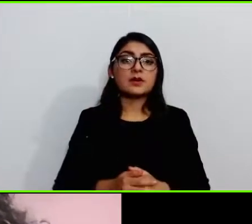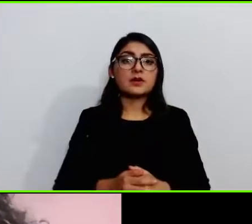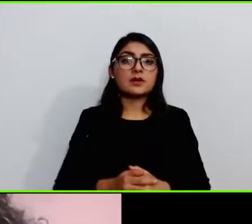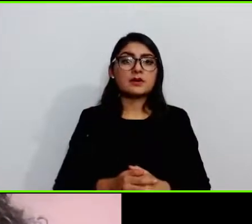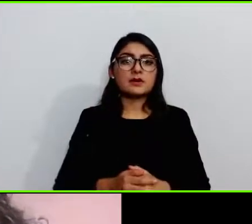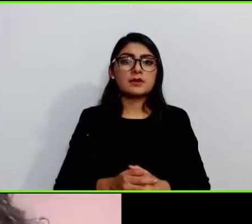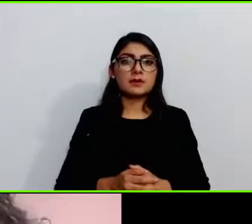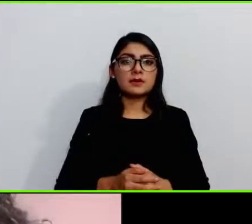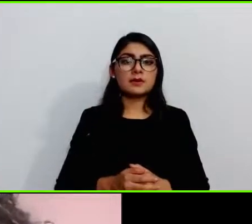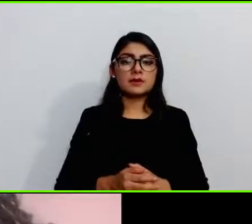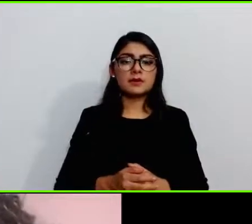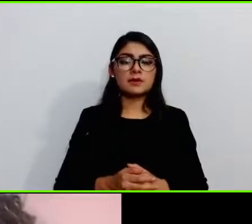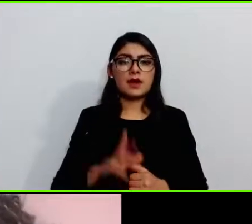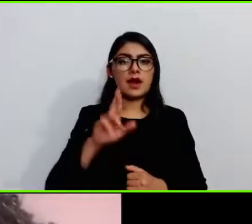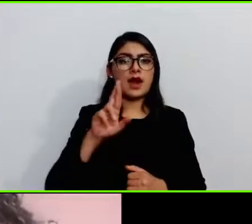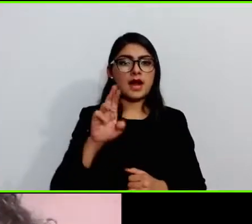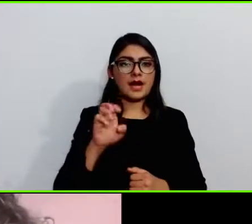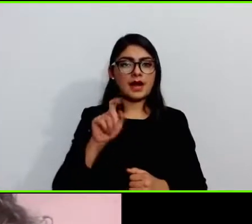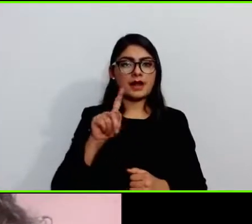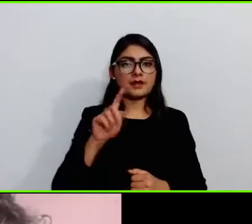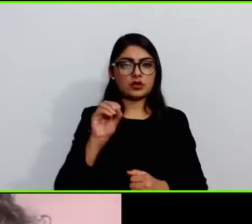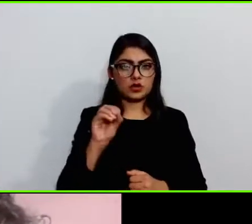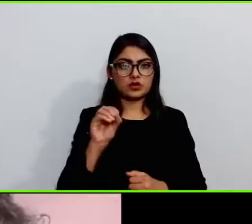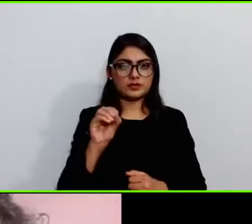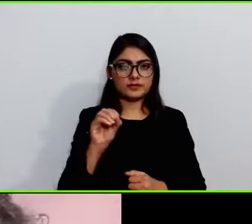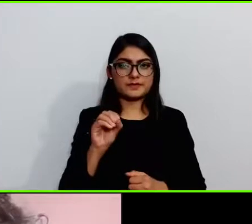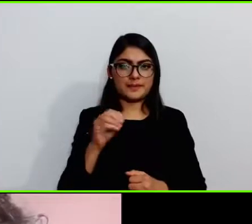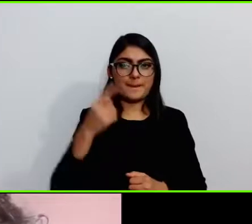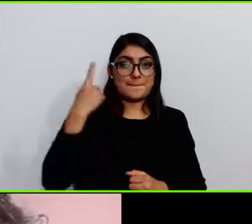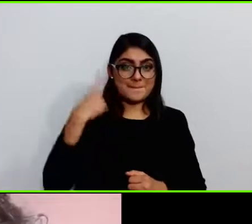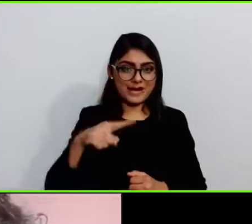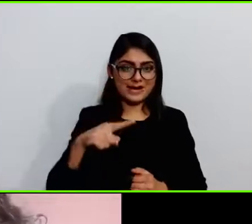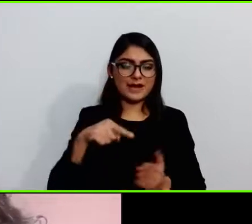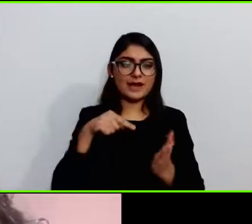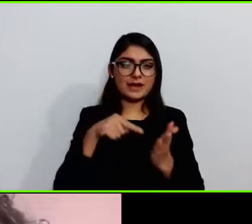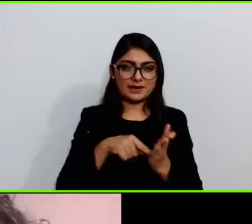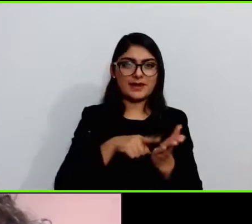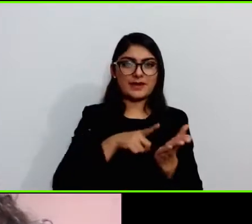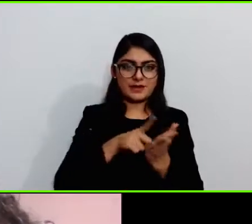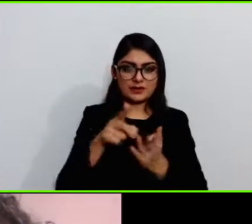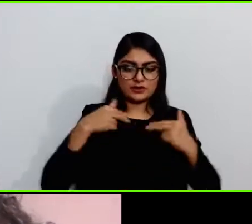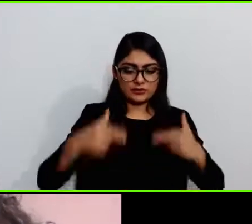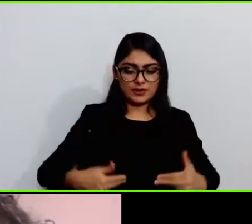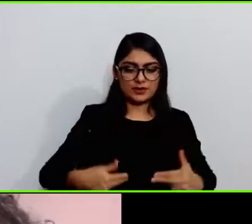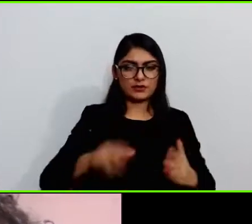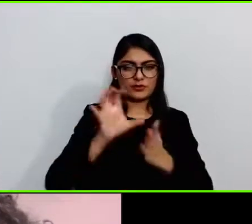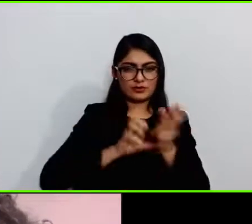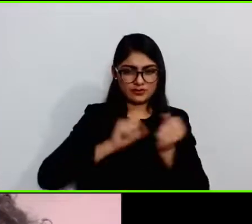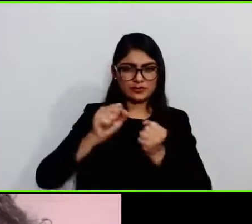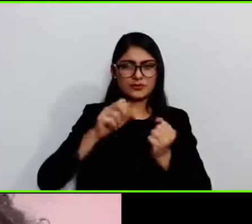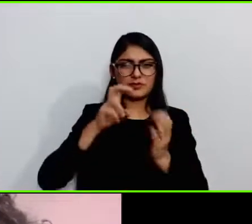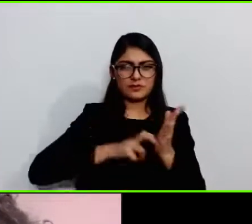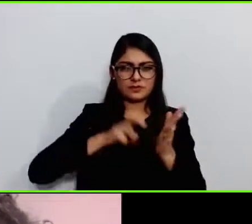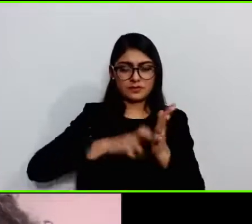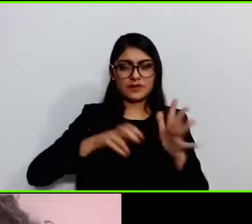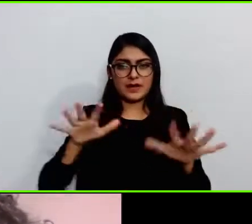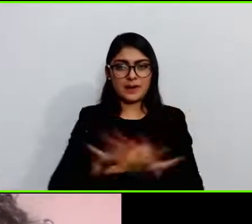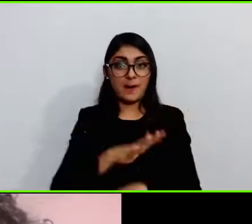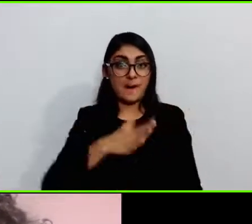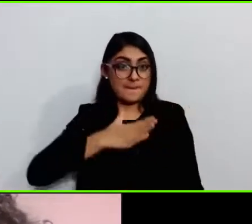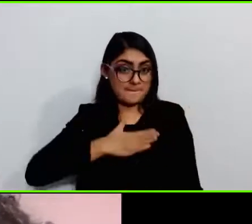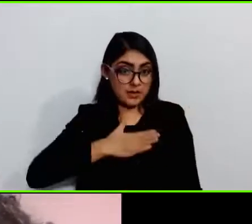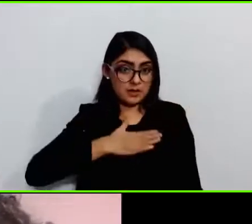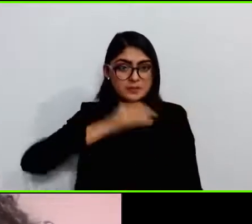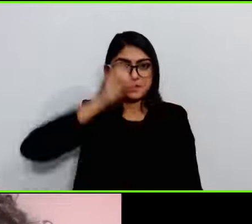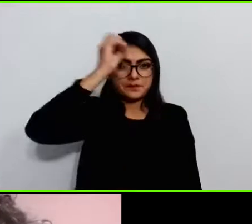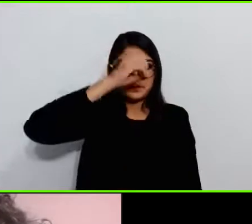Los principales retos de la aplicación de la reforma de derechos humanos y amparo, digamos, es mi perspectiva personal, no podría